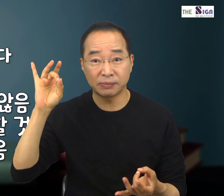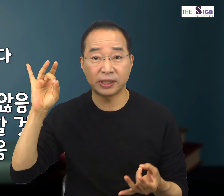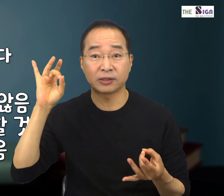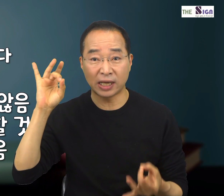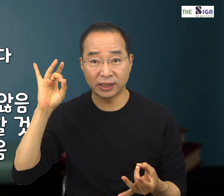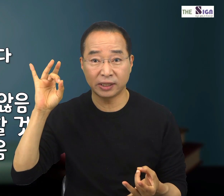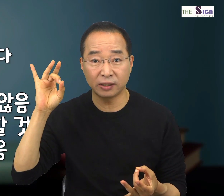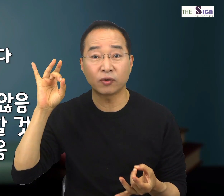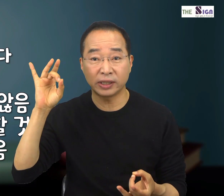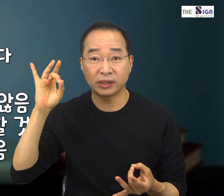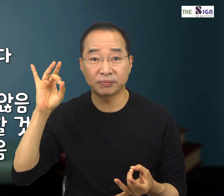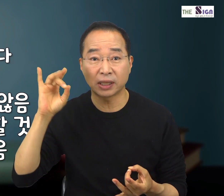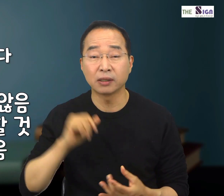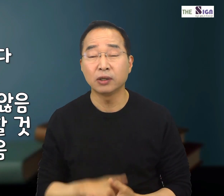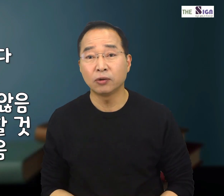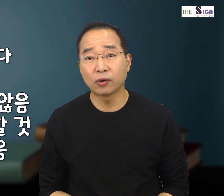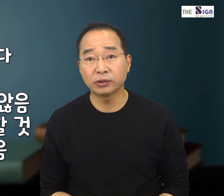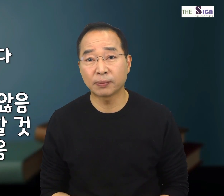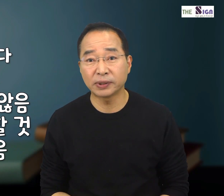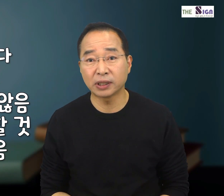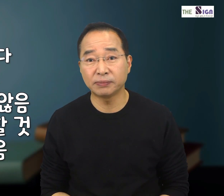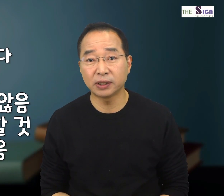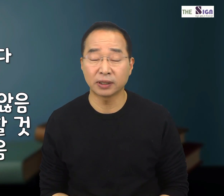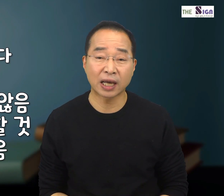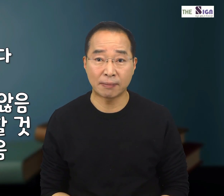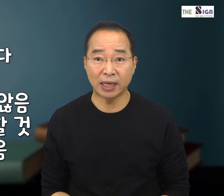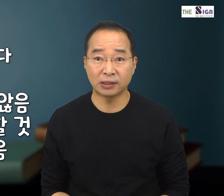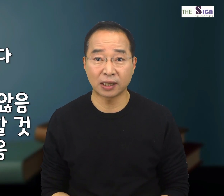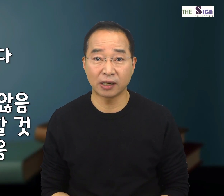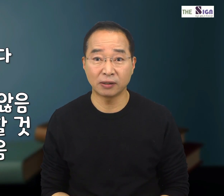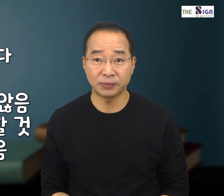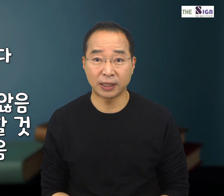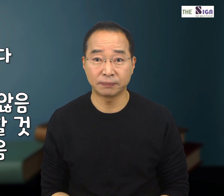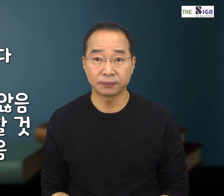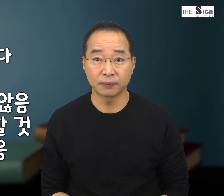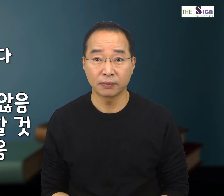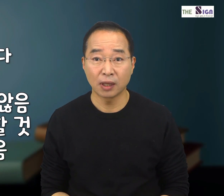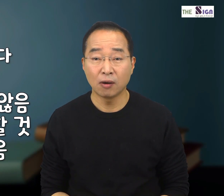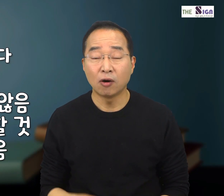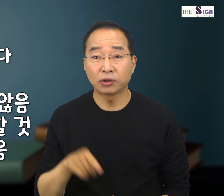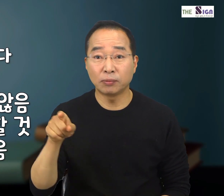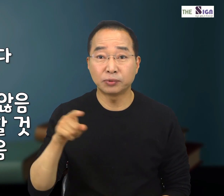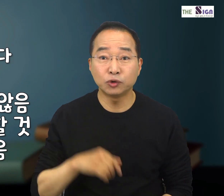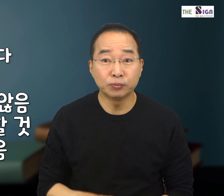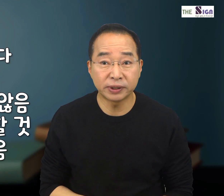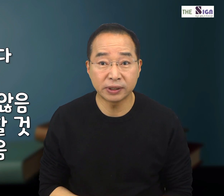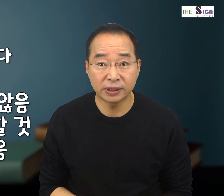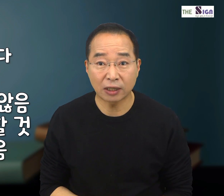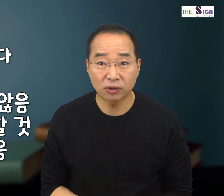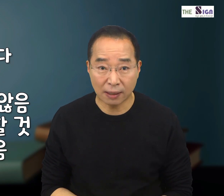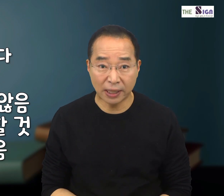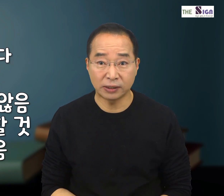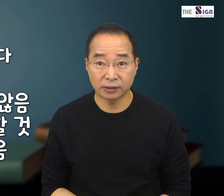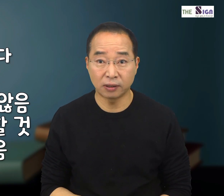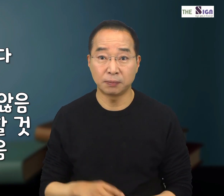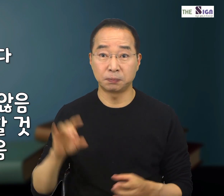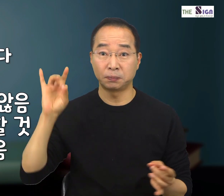해서 하시기를 권해드립니다. 요건 첫 번째 의미는 가만히 있다라는 겁니다. 어떤 부분이 움직이지 않고 가만히 있어.